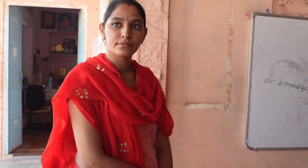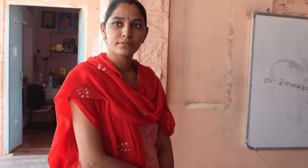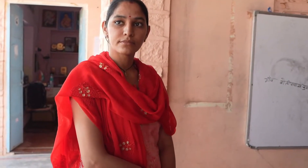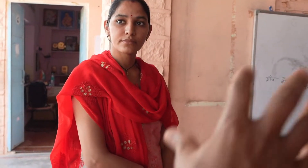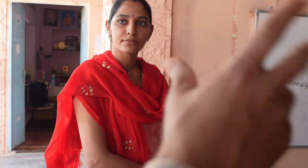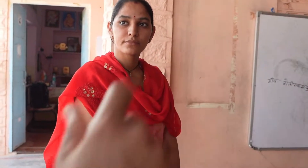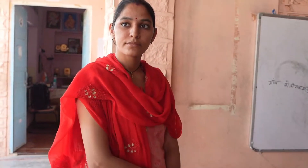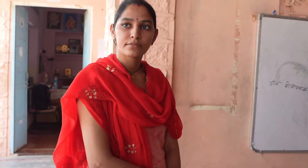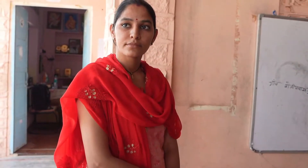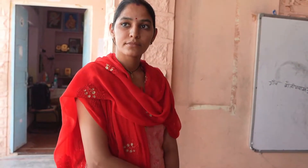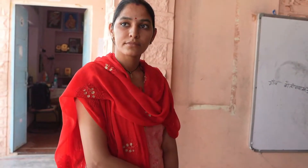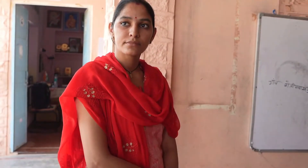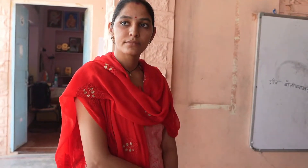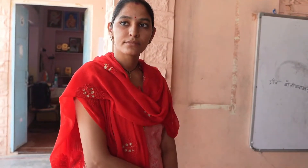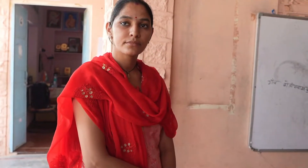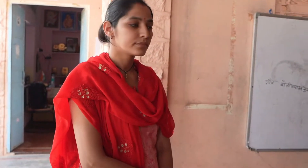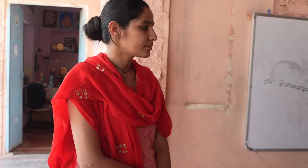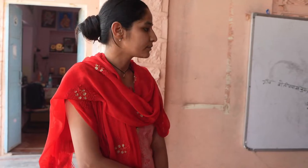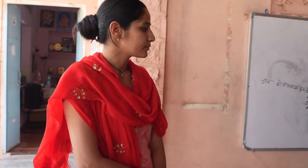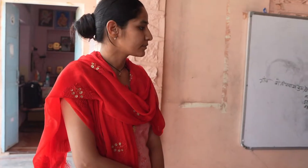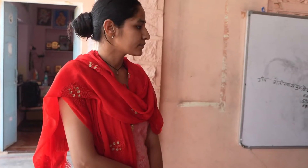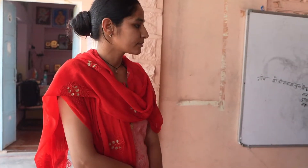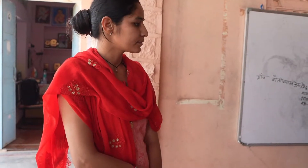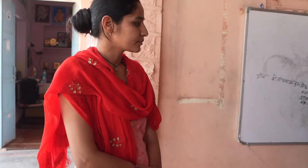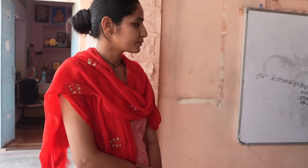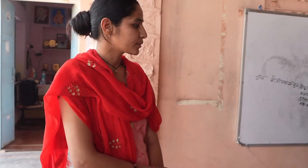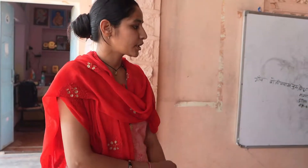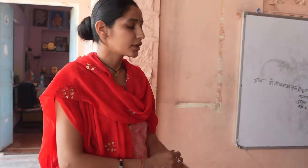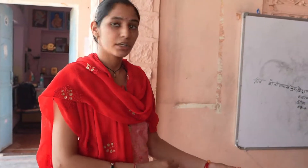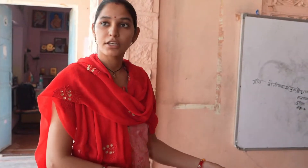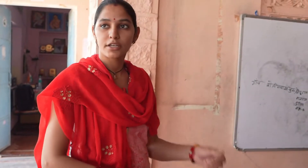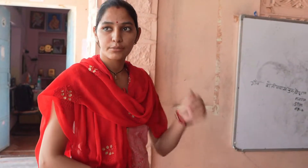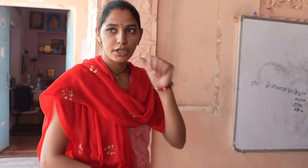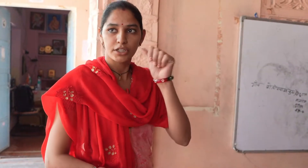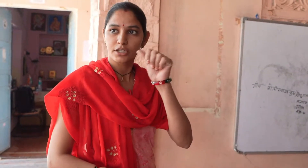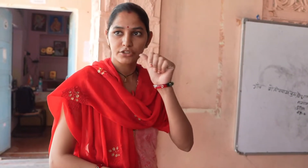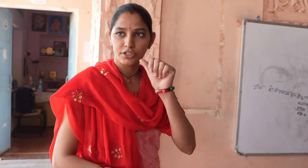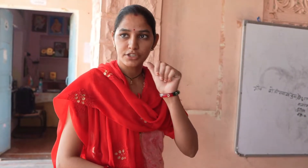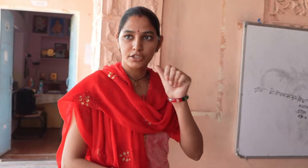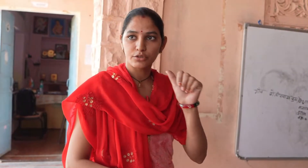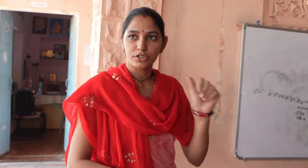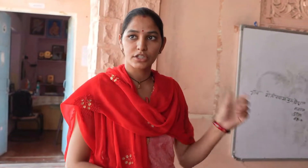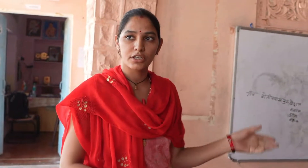इसमें इसको किस प्रकार के समझाओगे आप इसको? पानी के लिए पानी का तो ये साइन होता ही है।